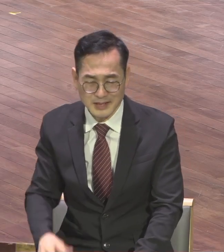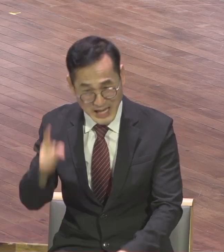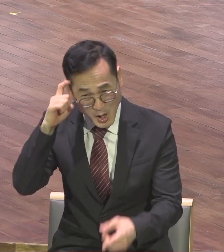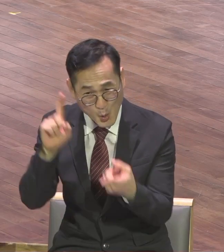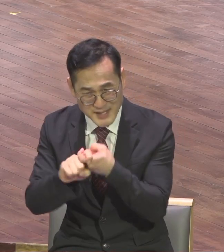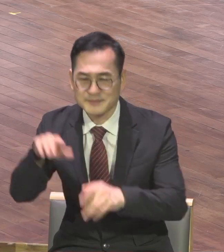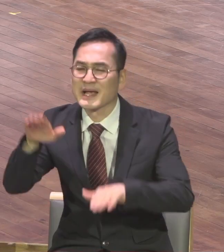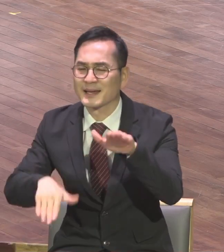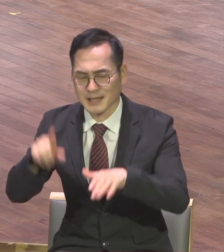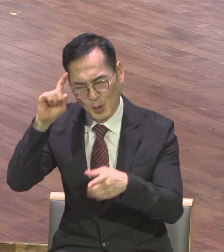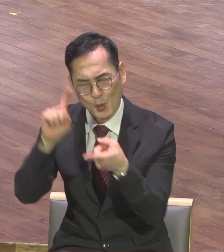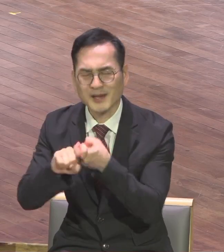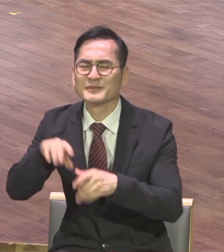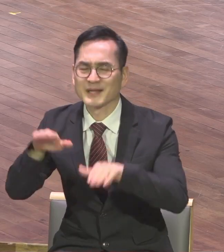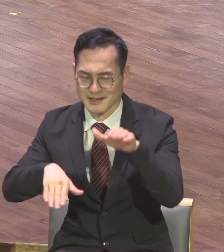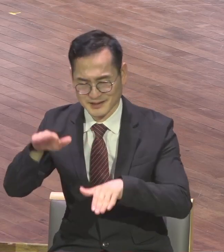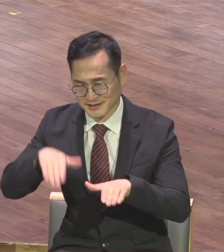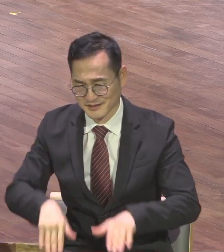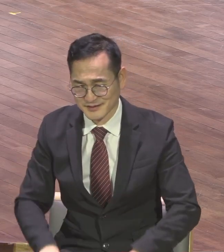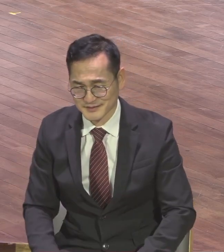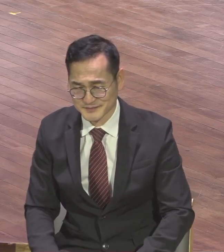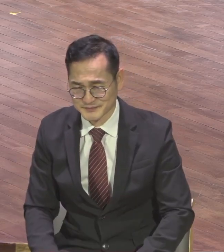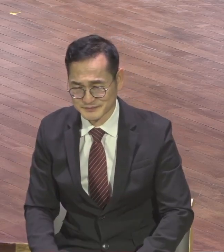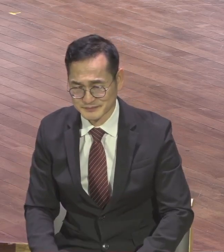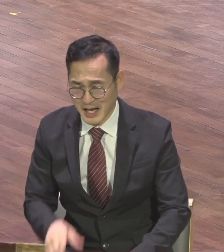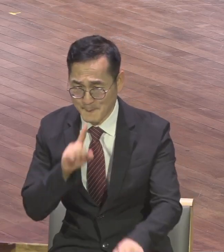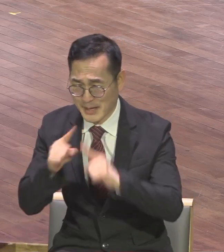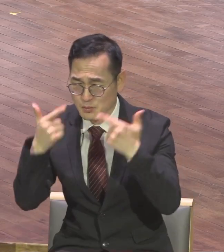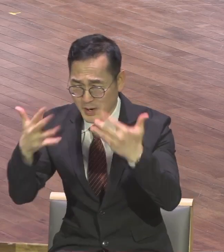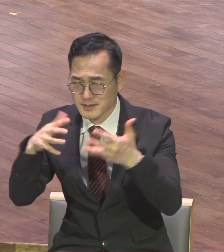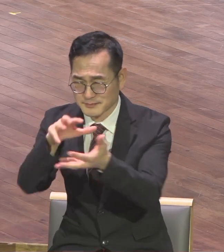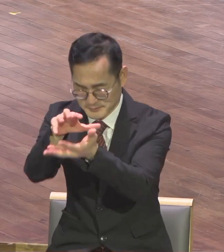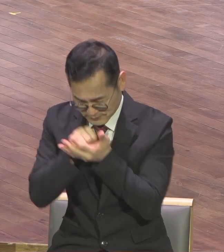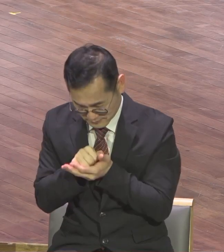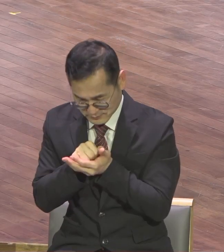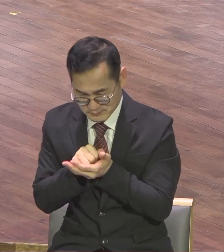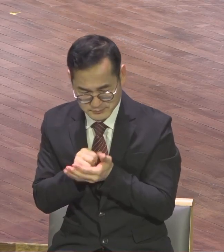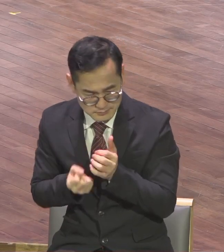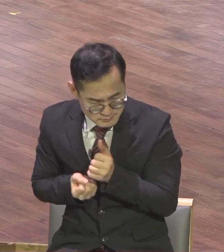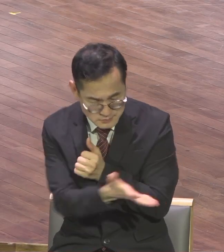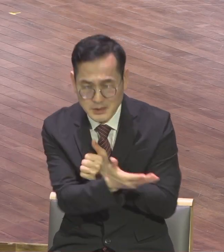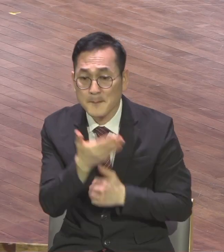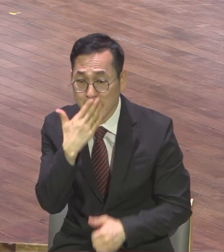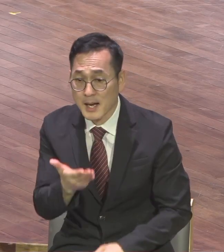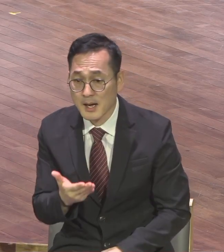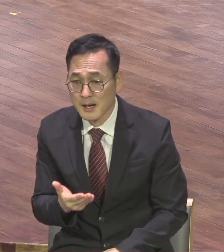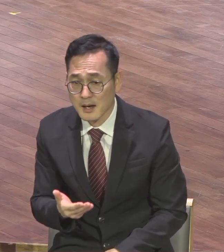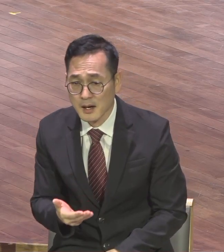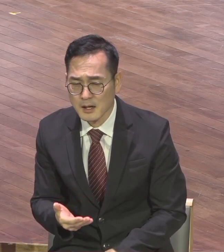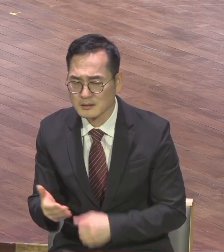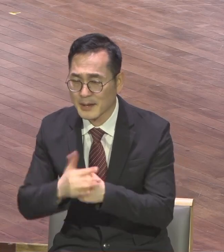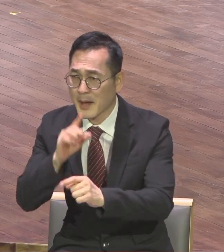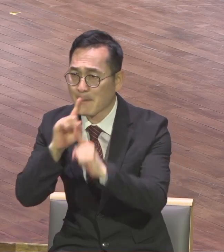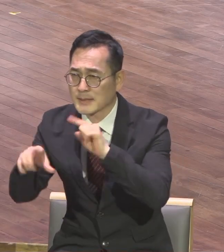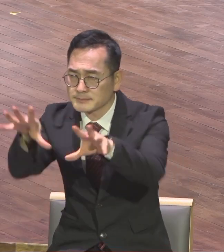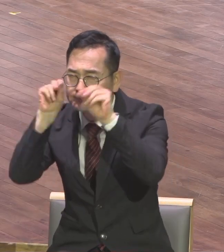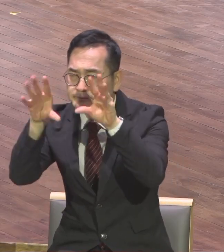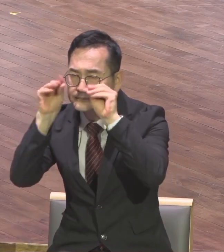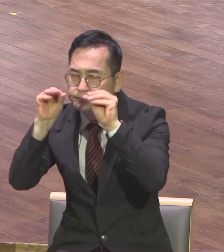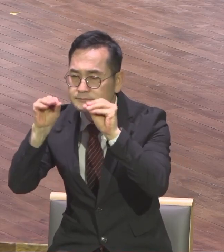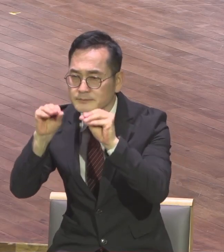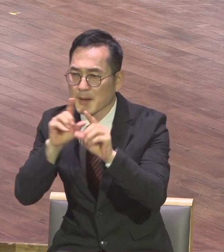그래서요, 메시지 확립이 되지 않은 상태에는 영향을 입힐 수 없어요. 그래서, 말씀의